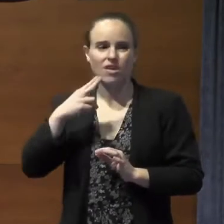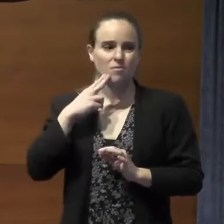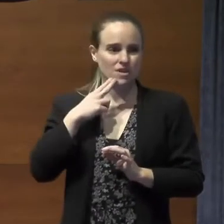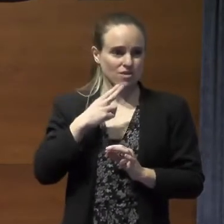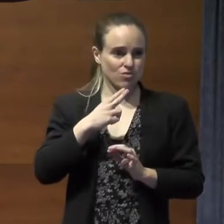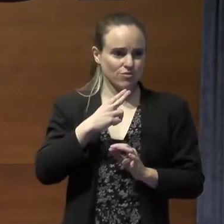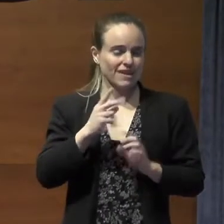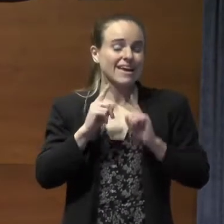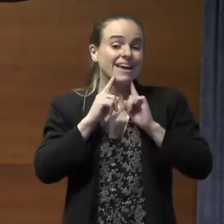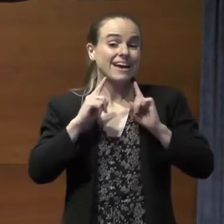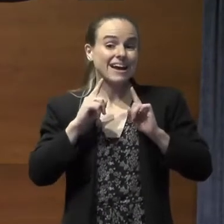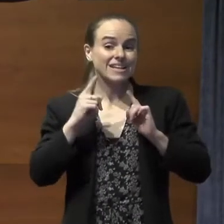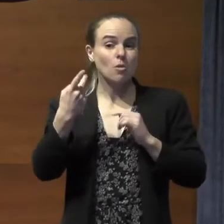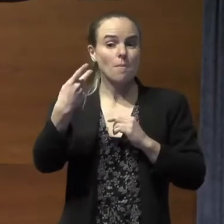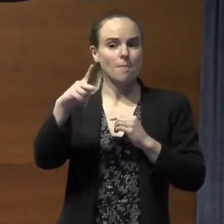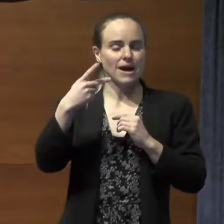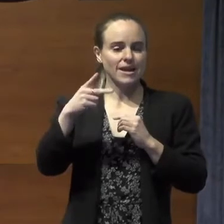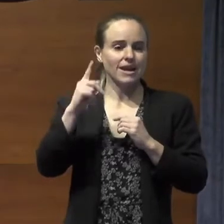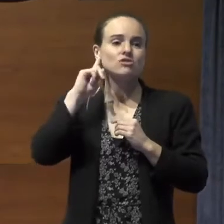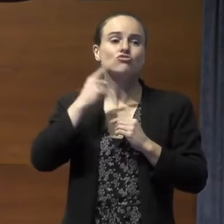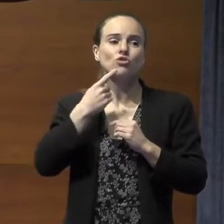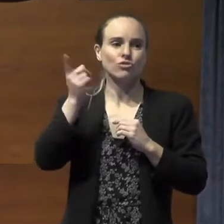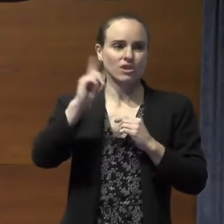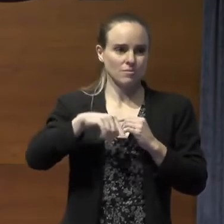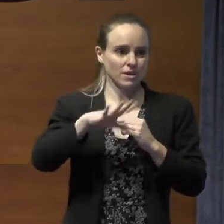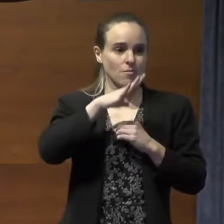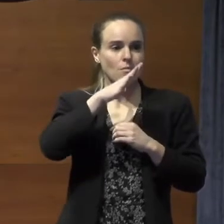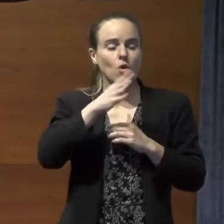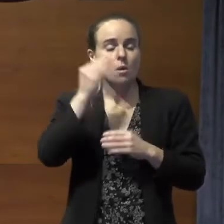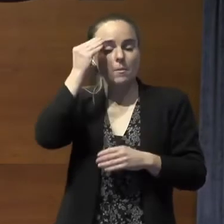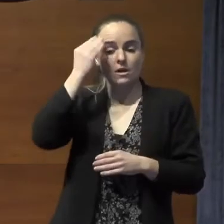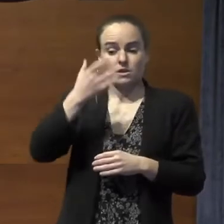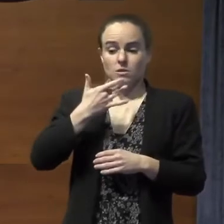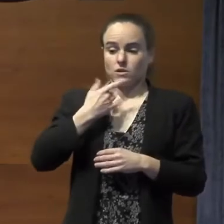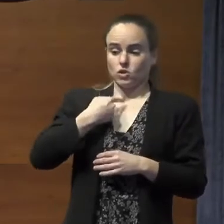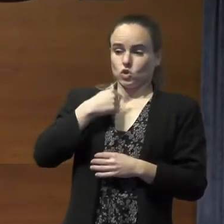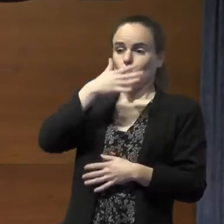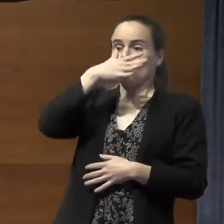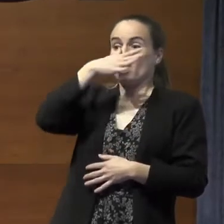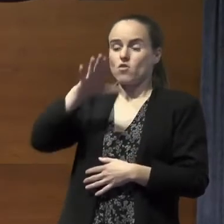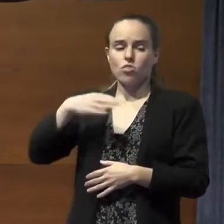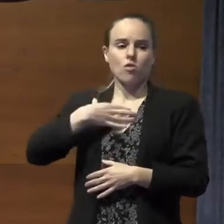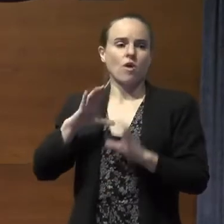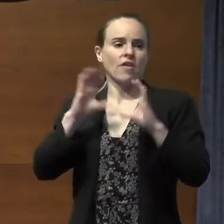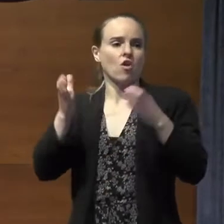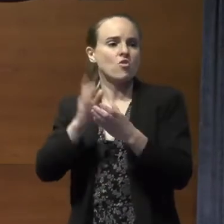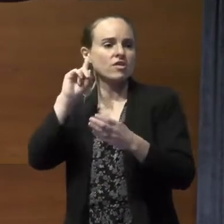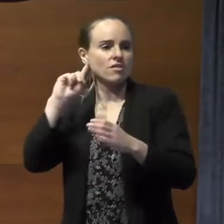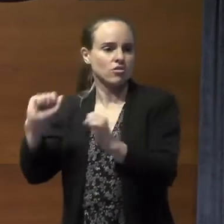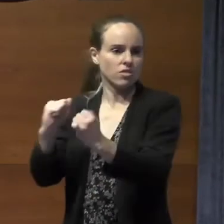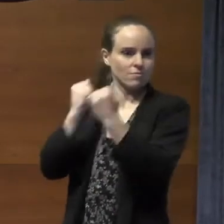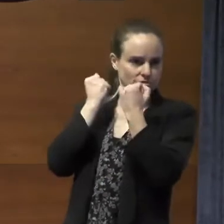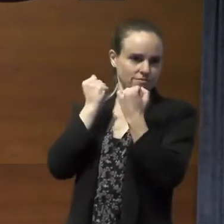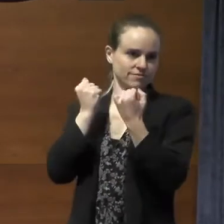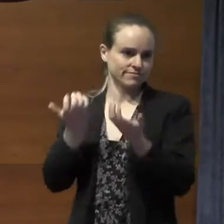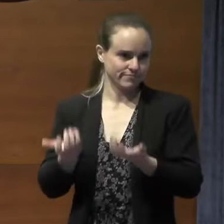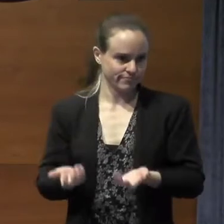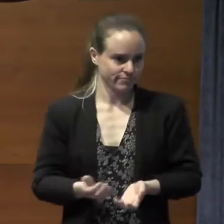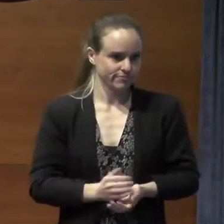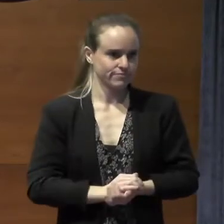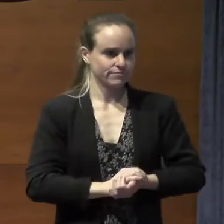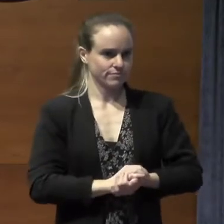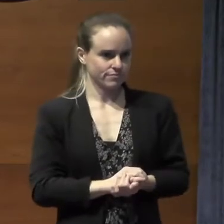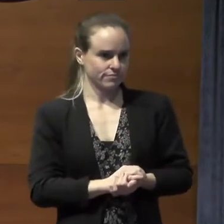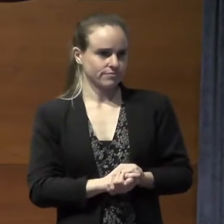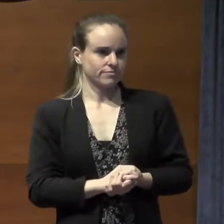en particular si se da el caso de que su pareja o expareja es un miembro destacado de la comunidad,